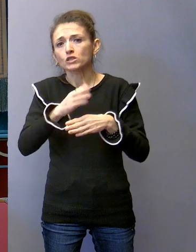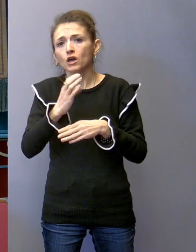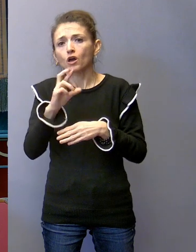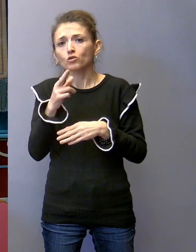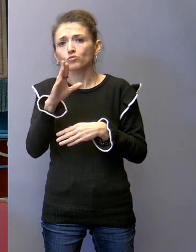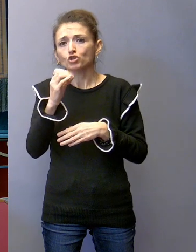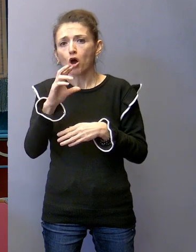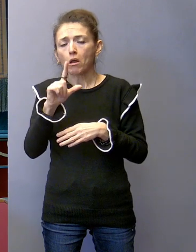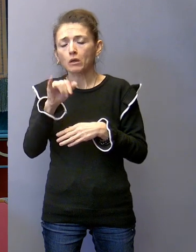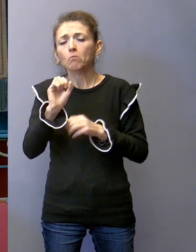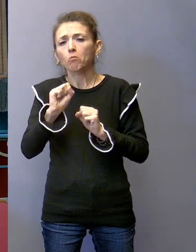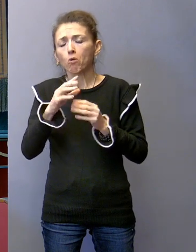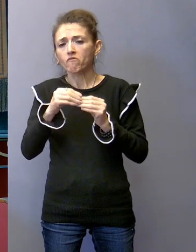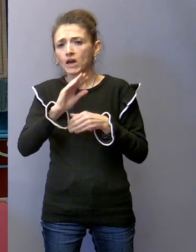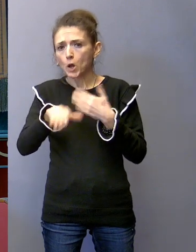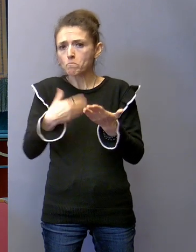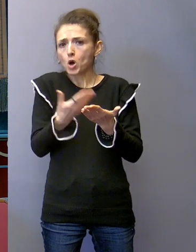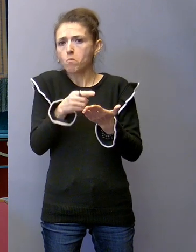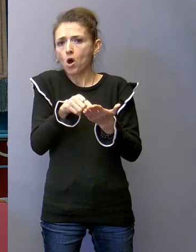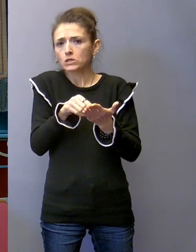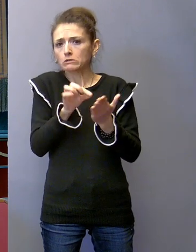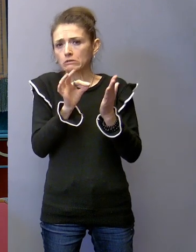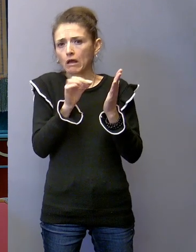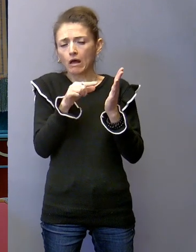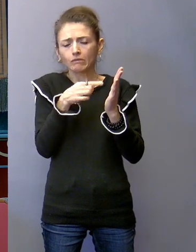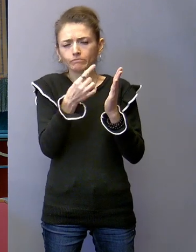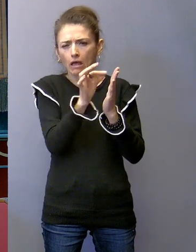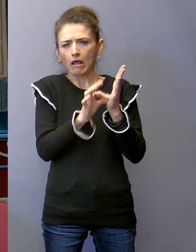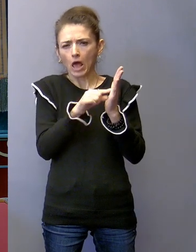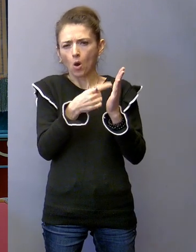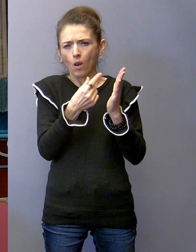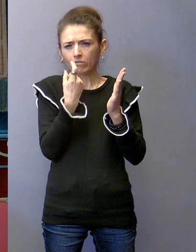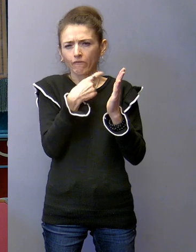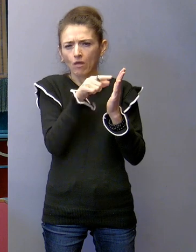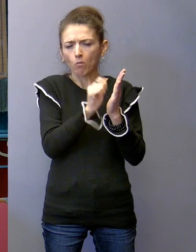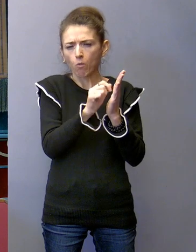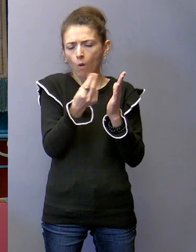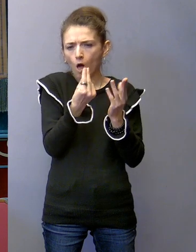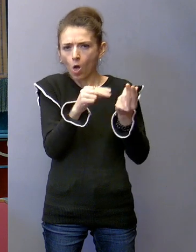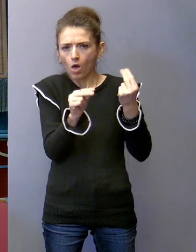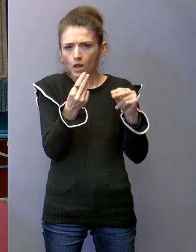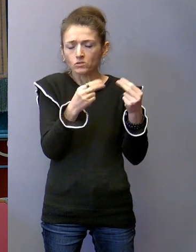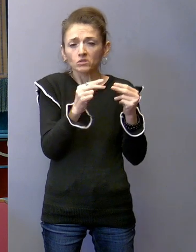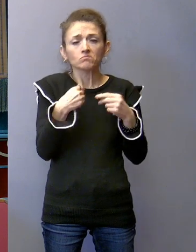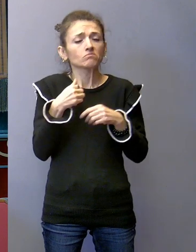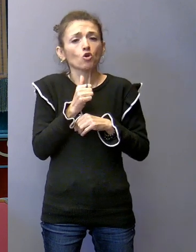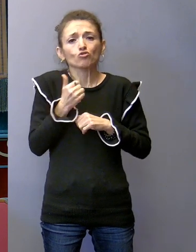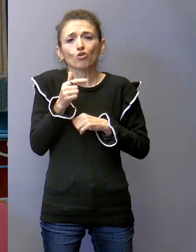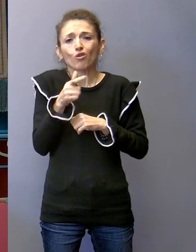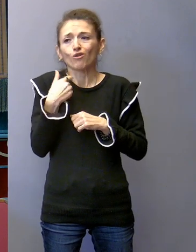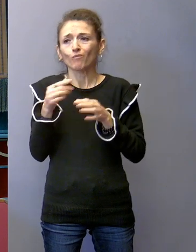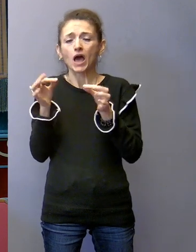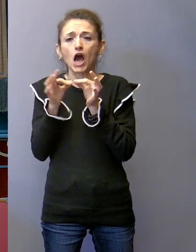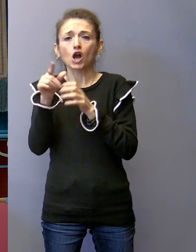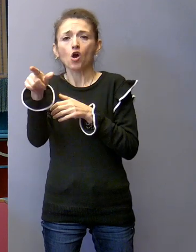Crucioli Io mi limito anche con il conforto della segreteria generale ad applicare il